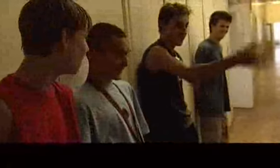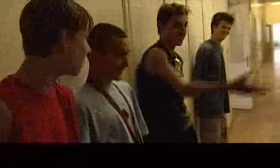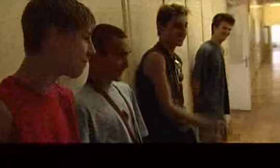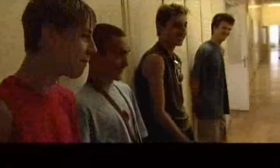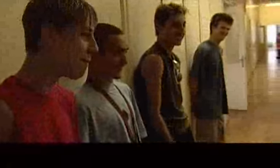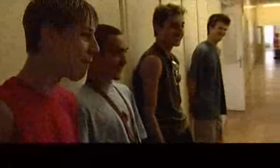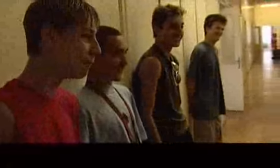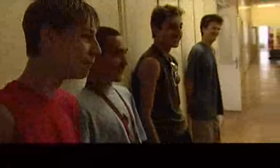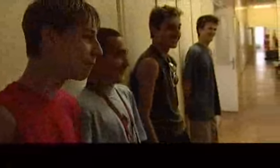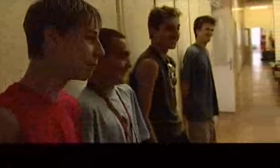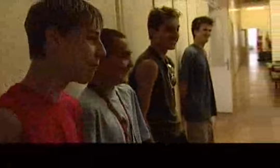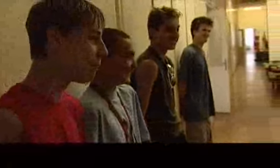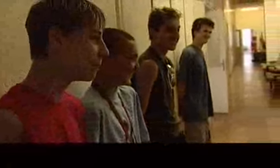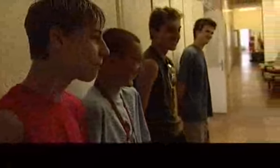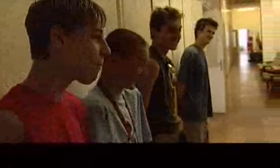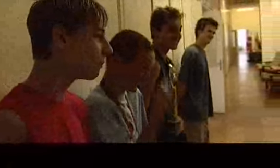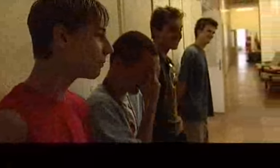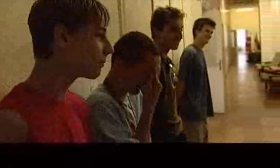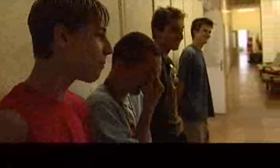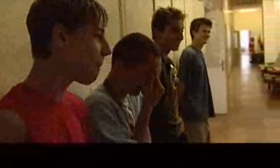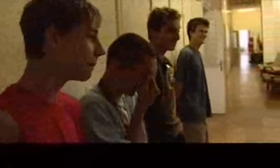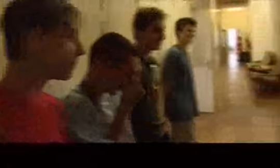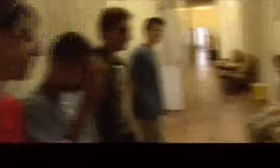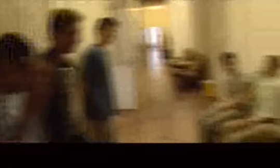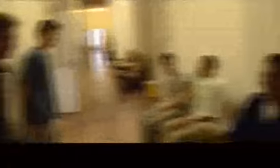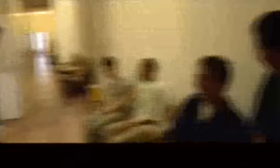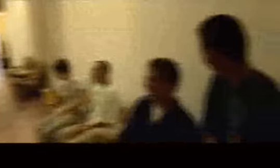Nem vettél, nem vettél, beszélgettünk.